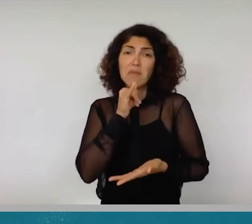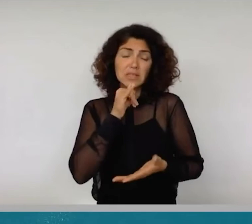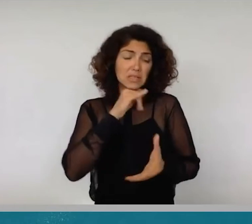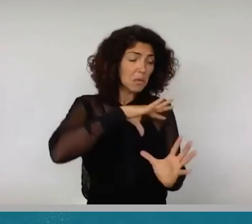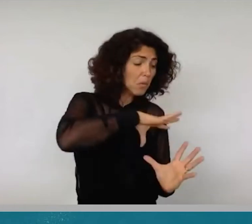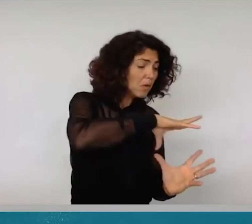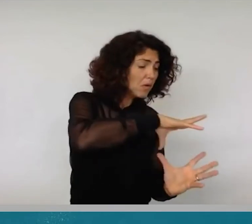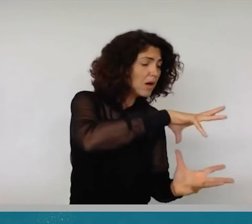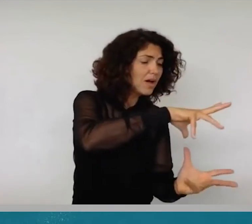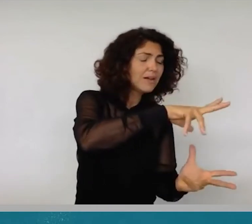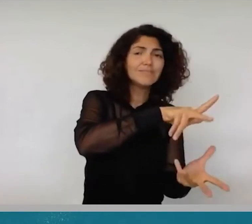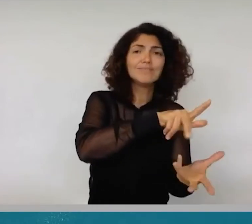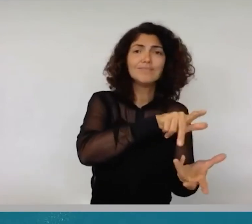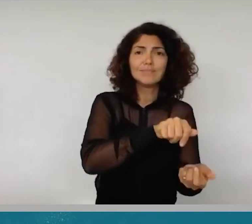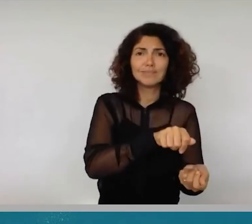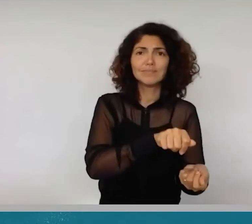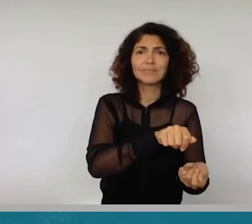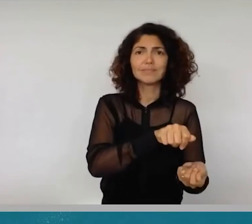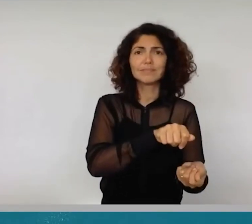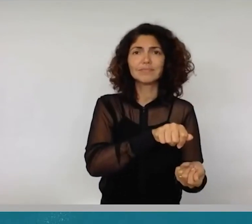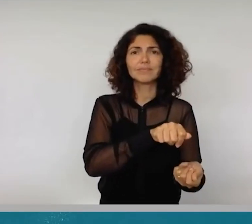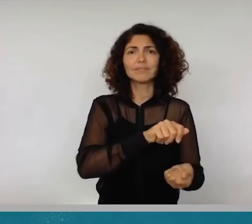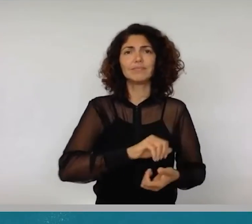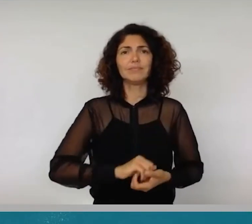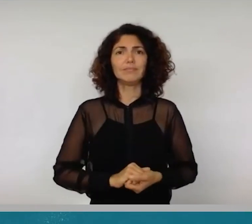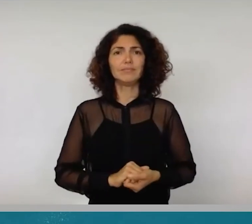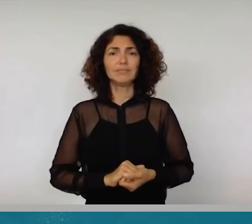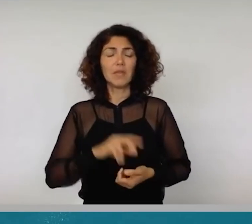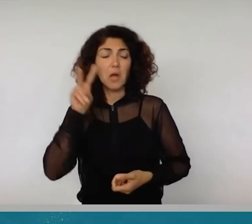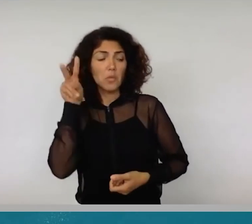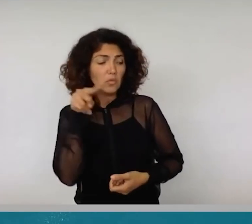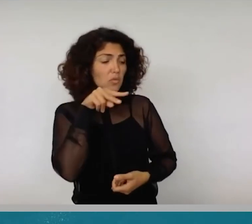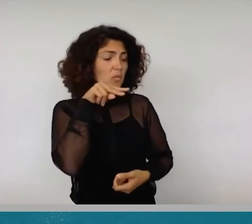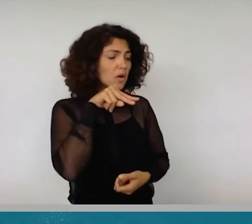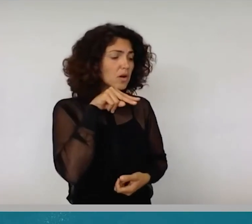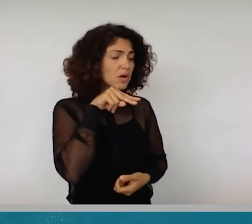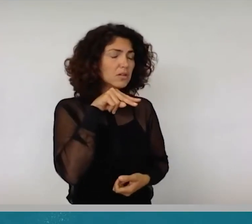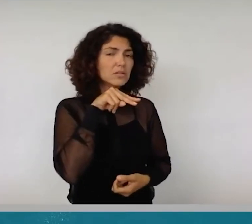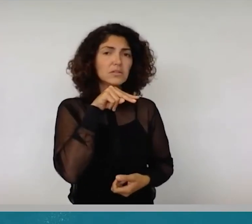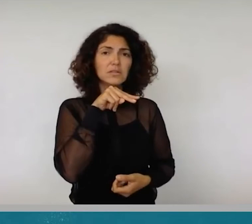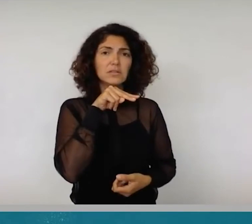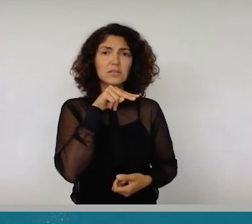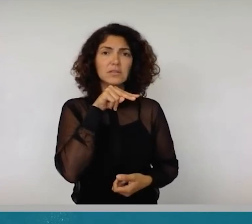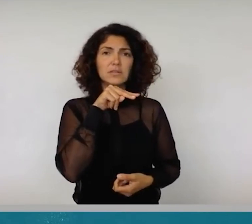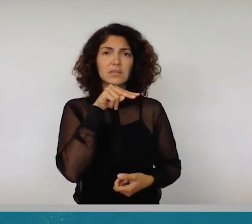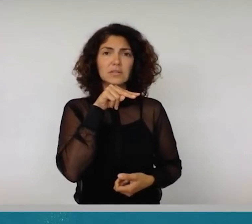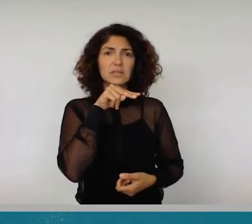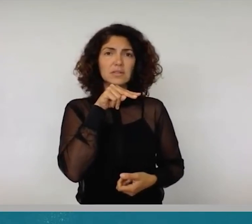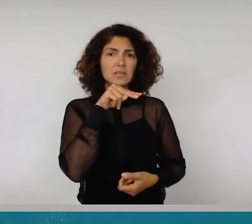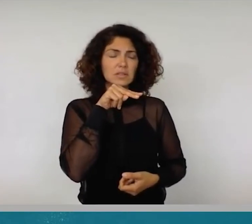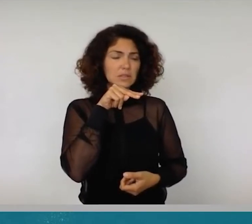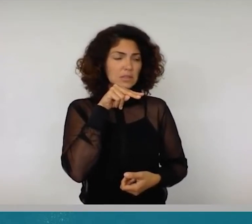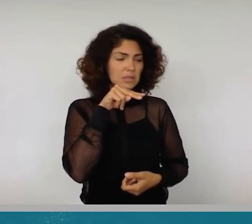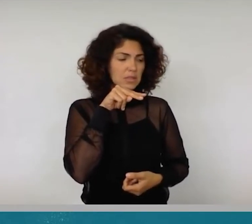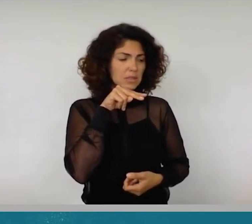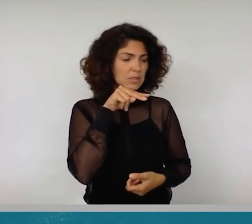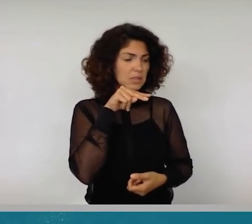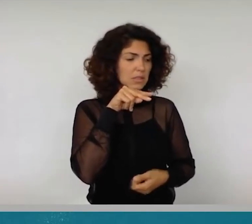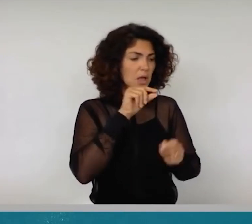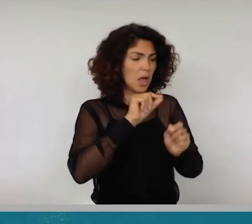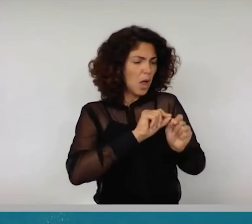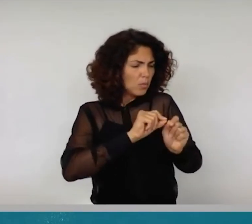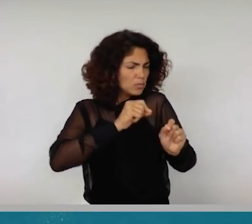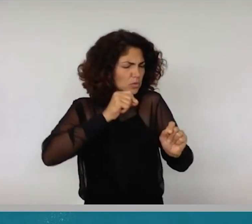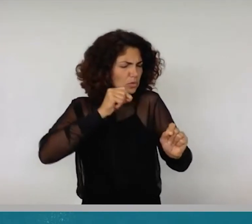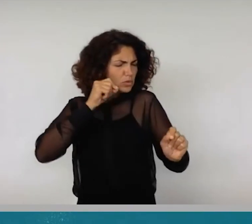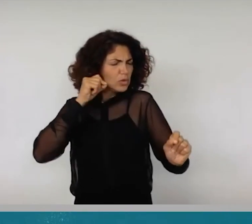quando você vê o planeta Terra e você vai se distanciando do planeta